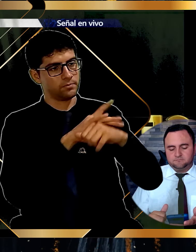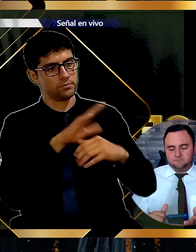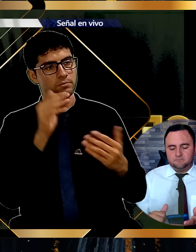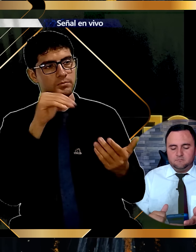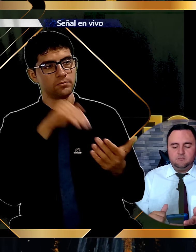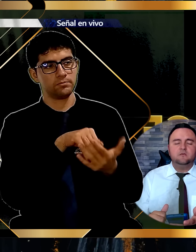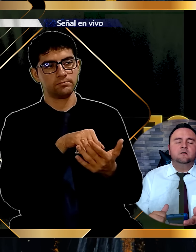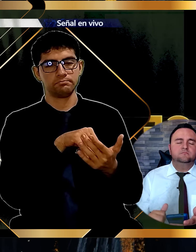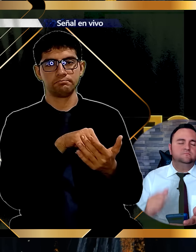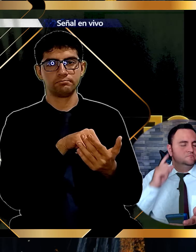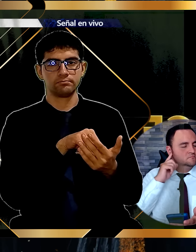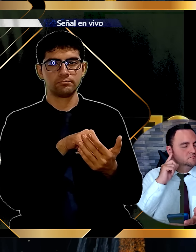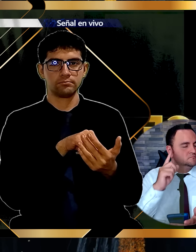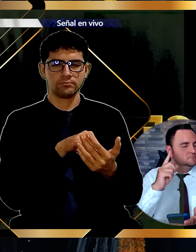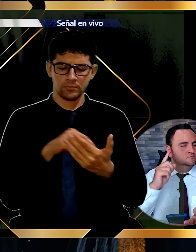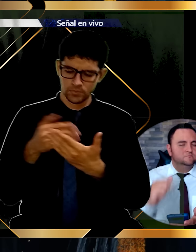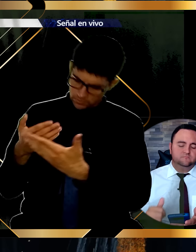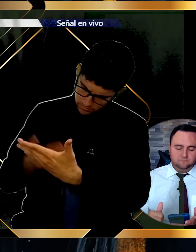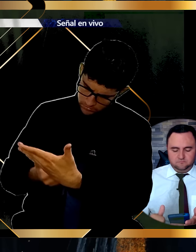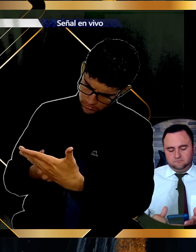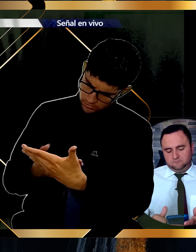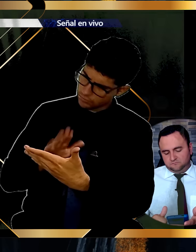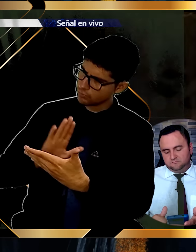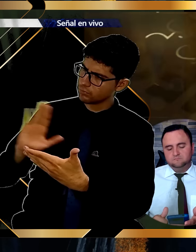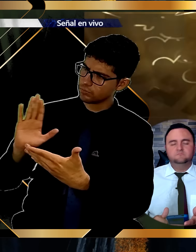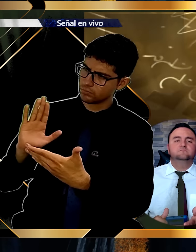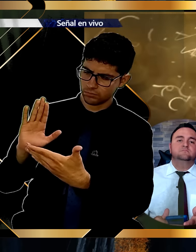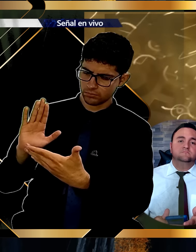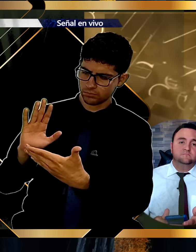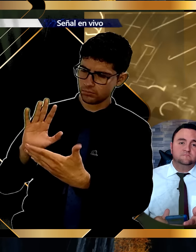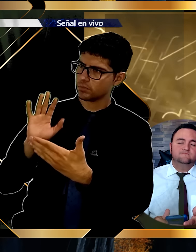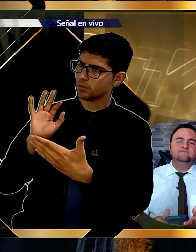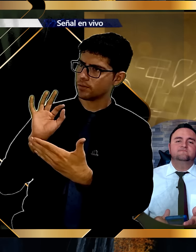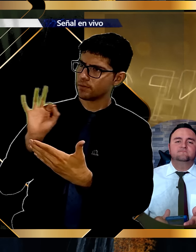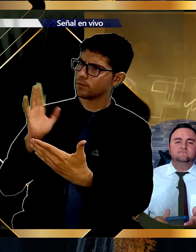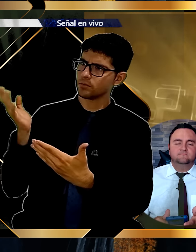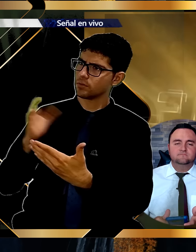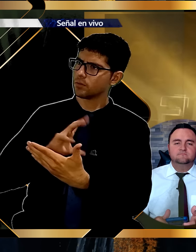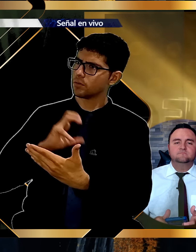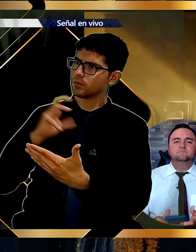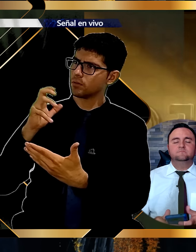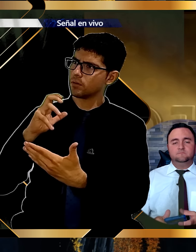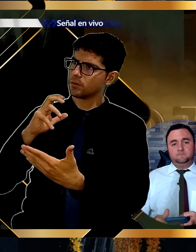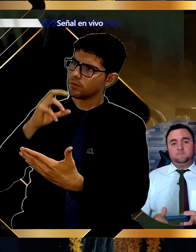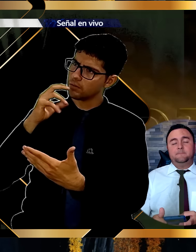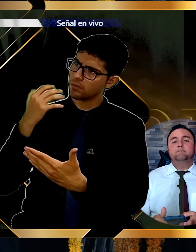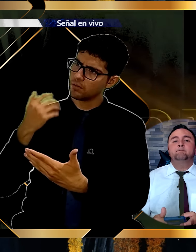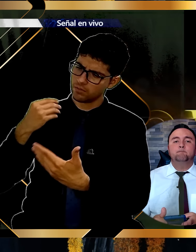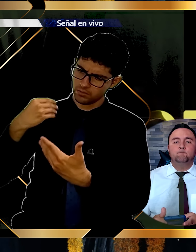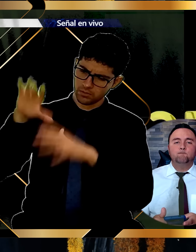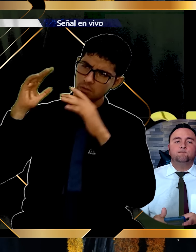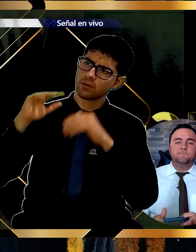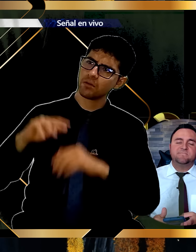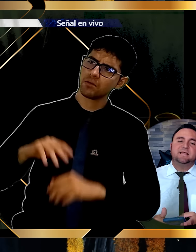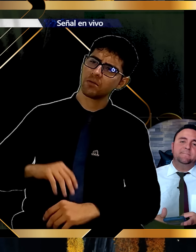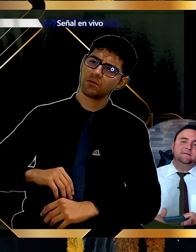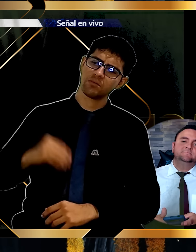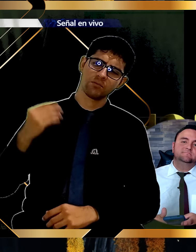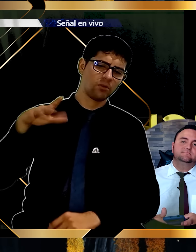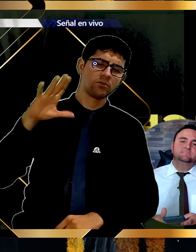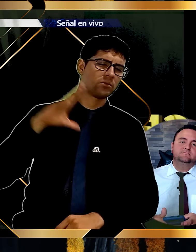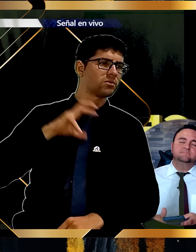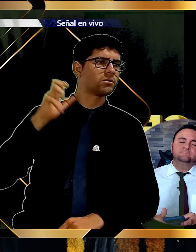rabia. ¿Qué culpa tengo yo? Me tiró el papel. Toma, no tienes cáncer. Ay, ¿qué? ¿Y